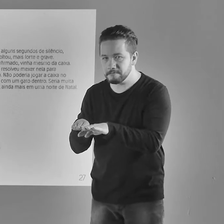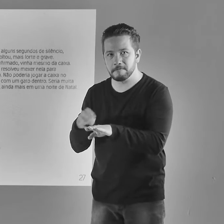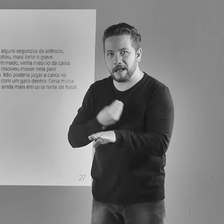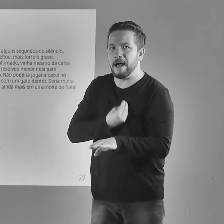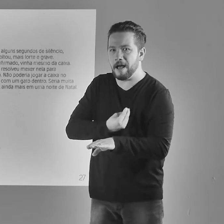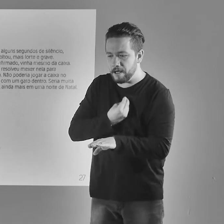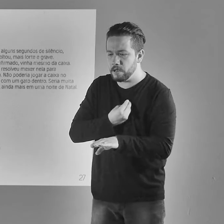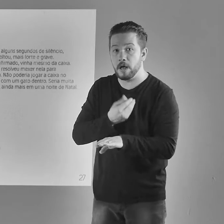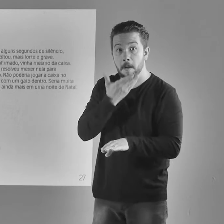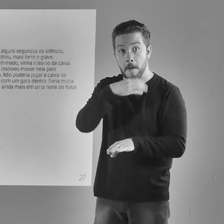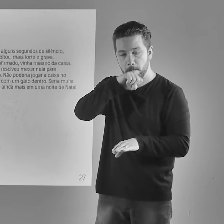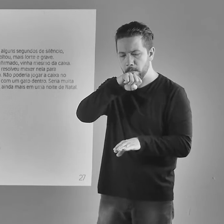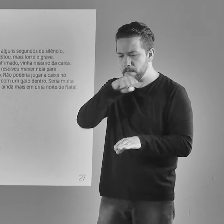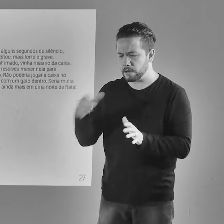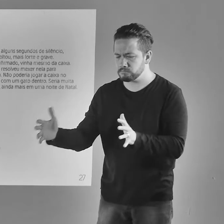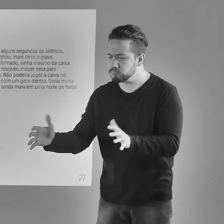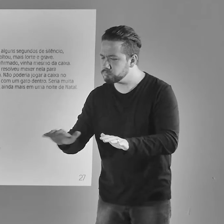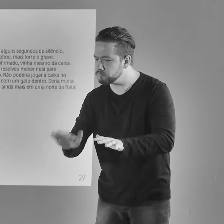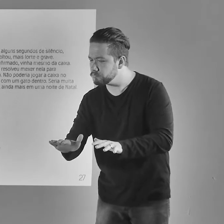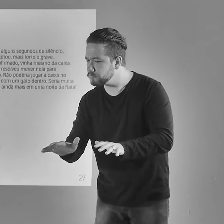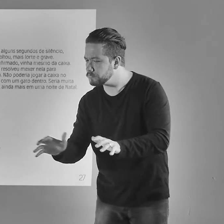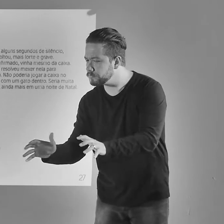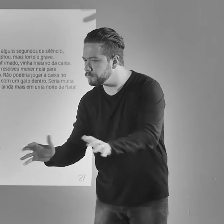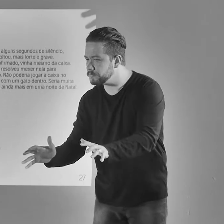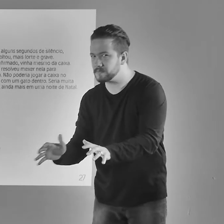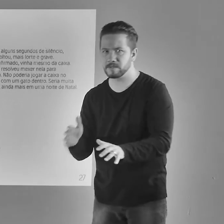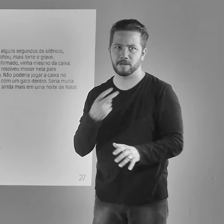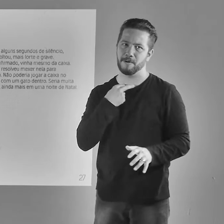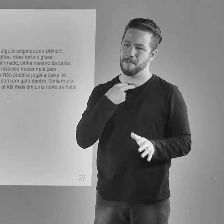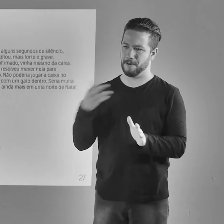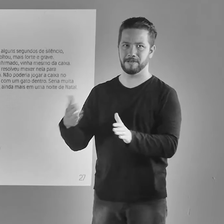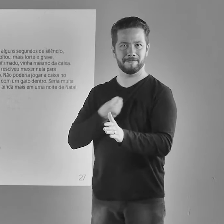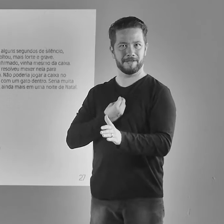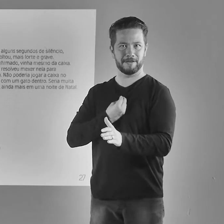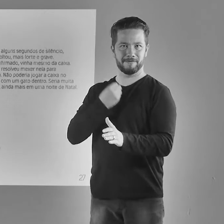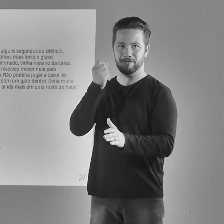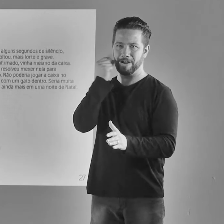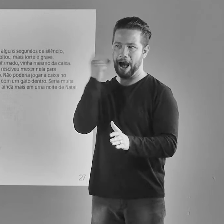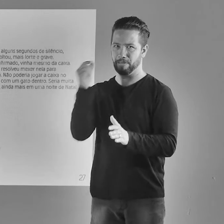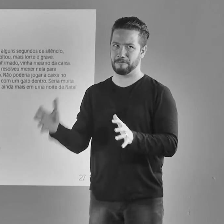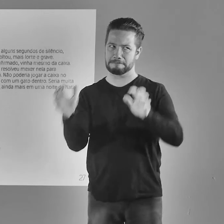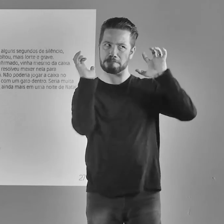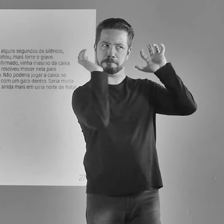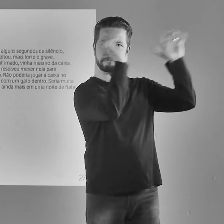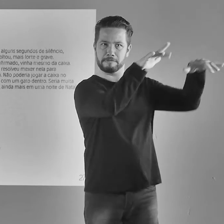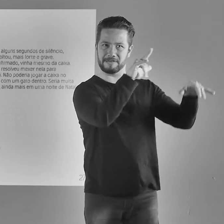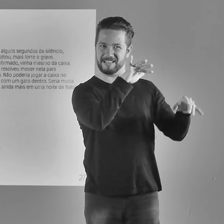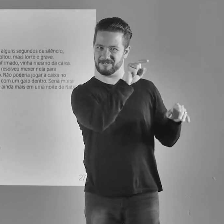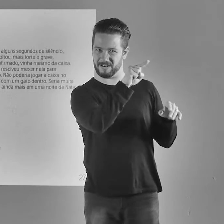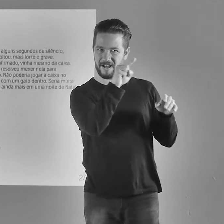resolveu mexer nela para espantá-lo. Não podia jogar a caixa no caminhão com o bicho dentro. Seria muita